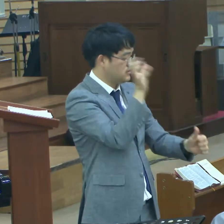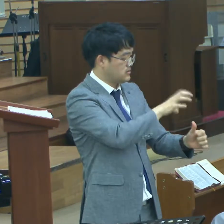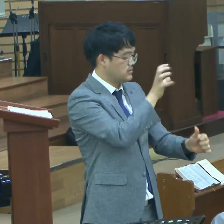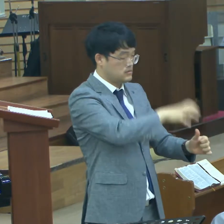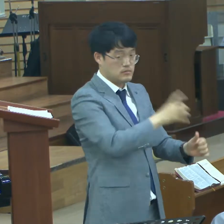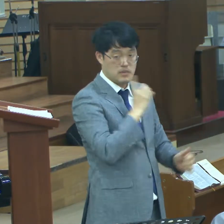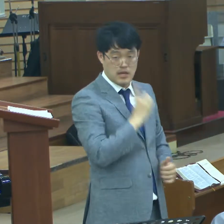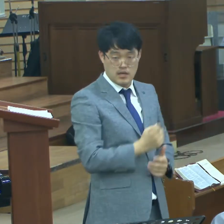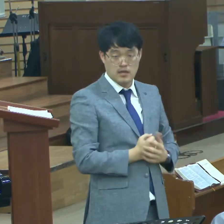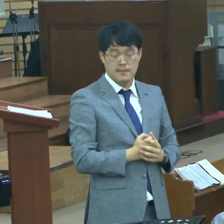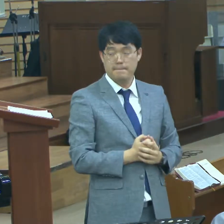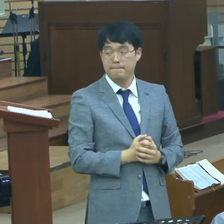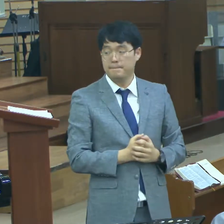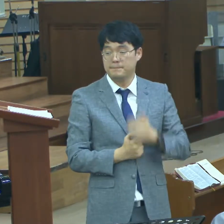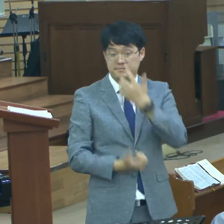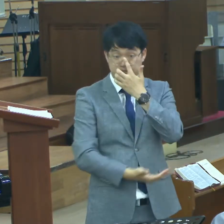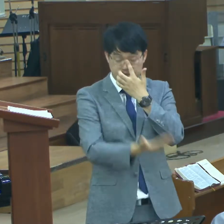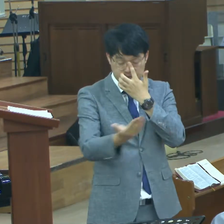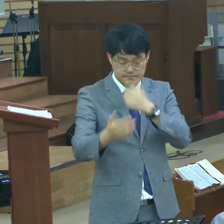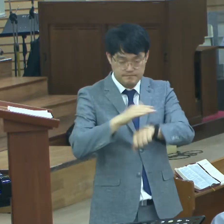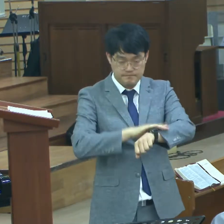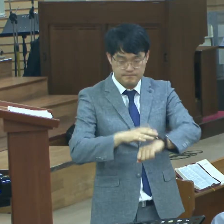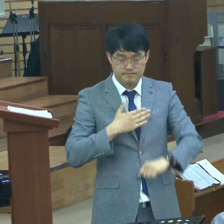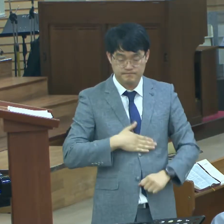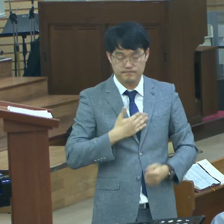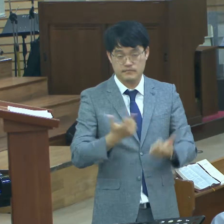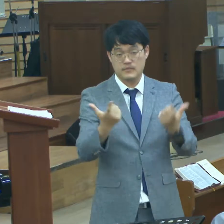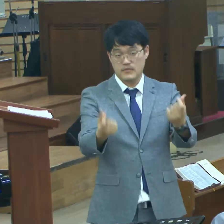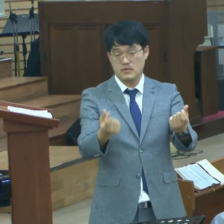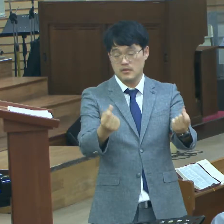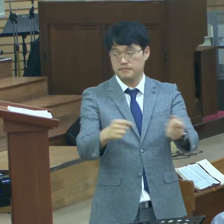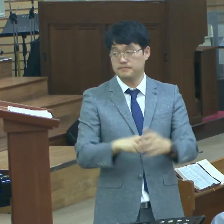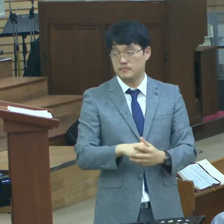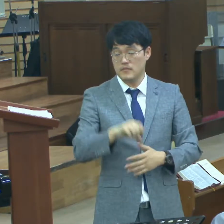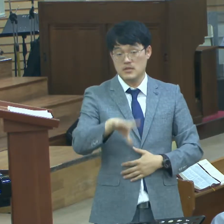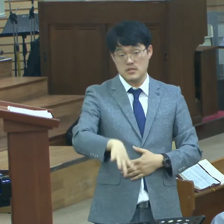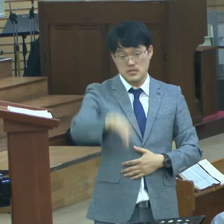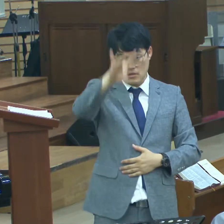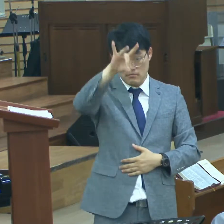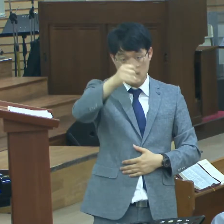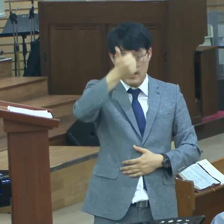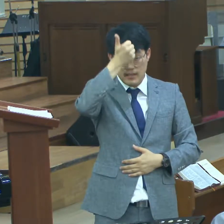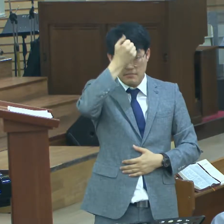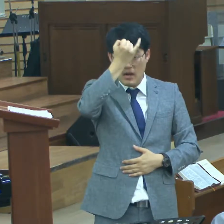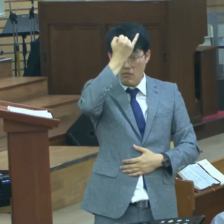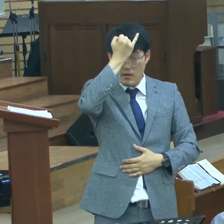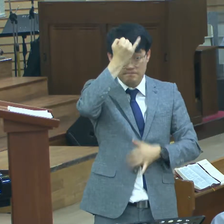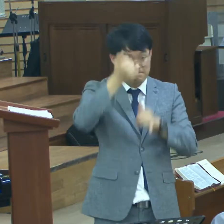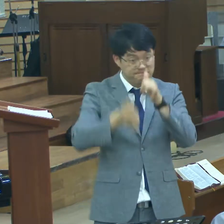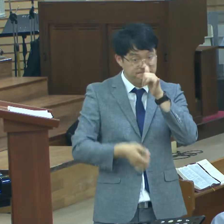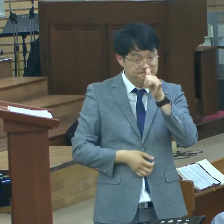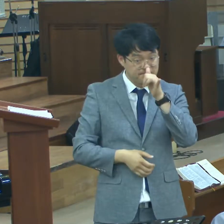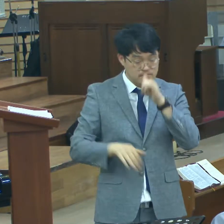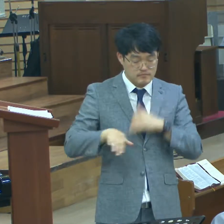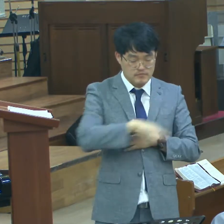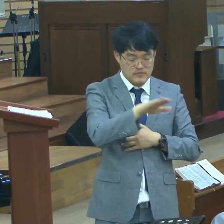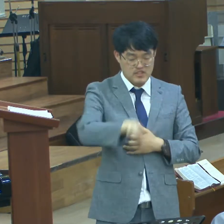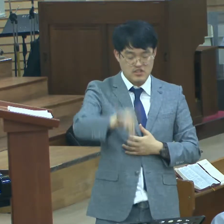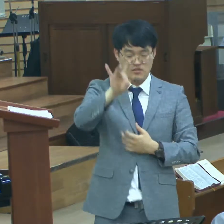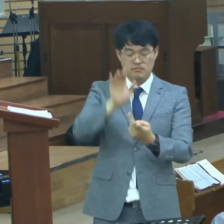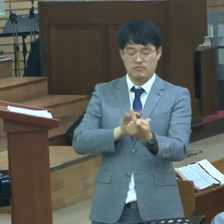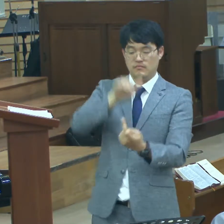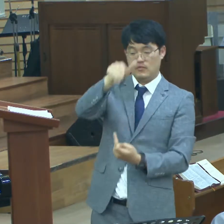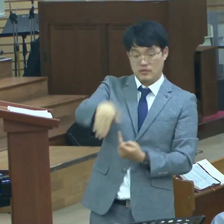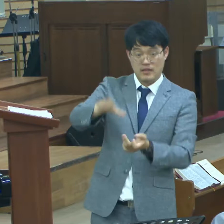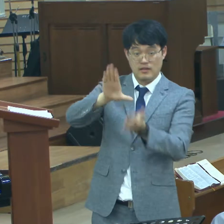거죠. 여러분 아시는 것처럼 처음에 아담과 하와가 있었고요. 우리는 에덴 동산에서 그